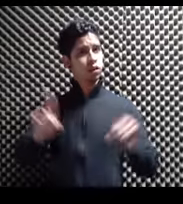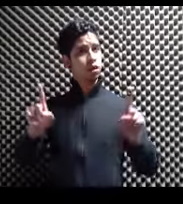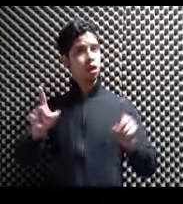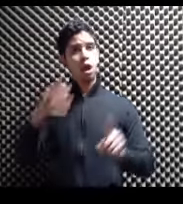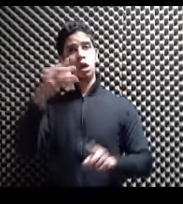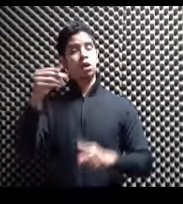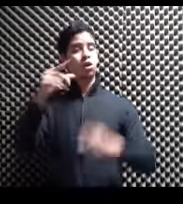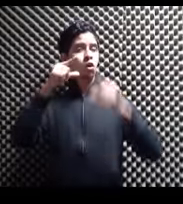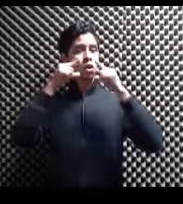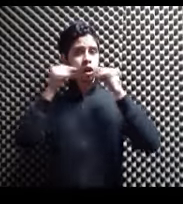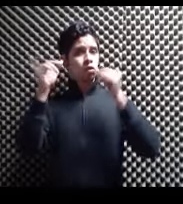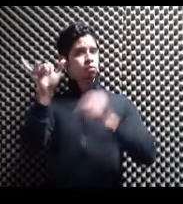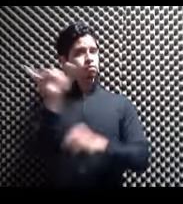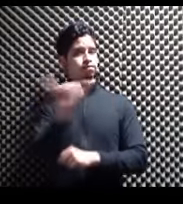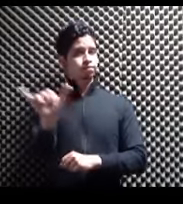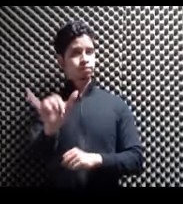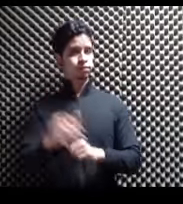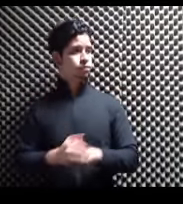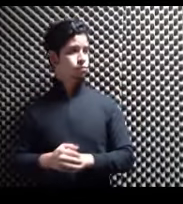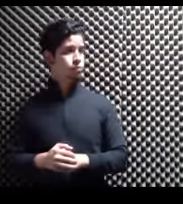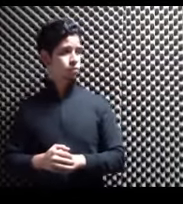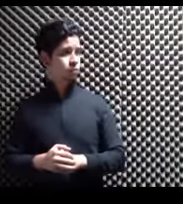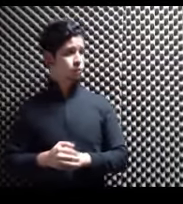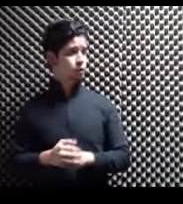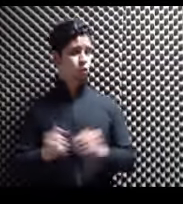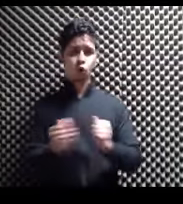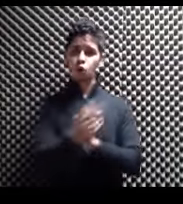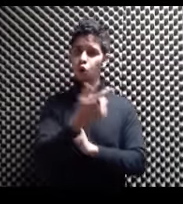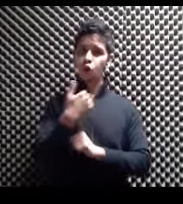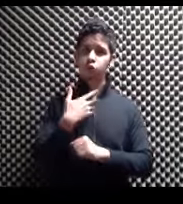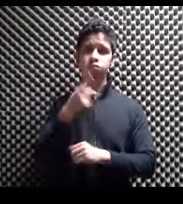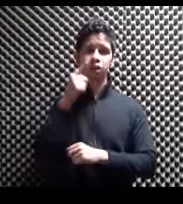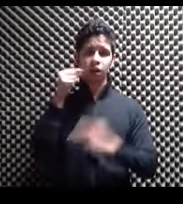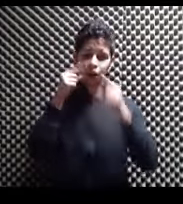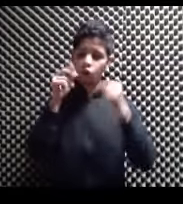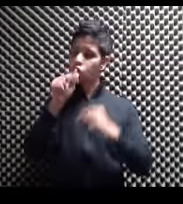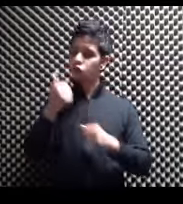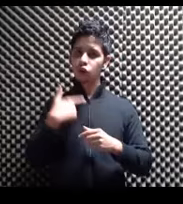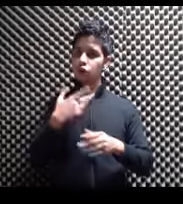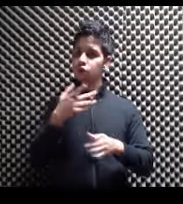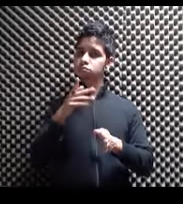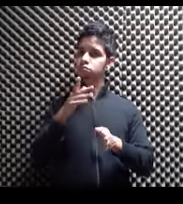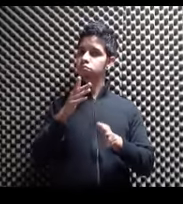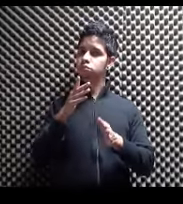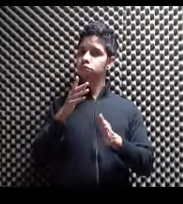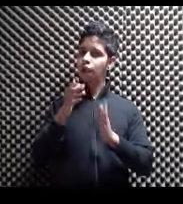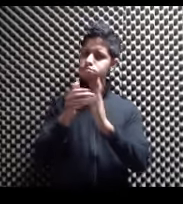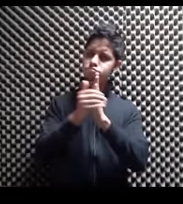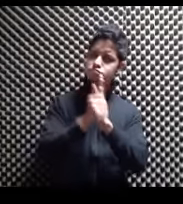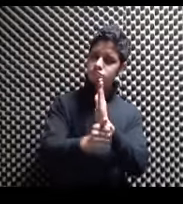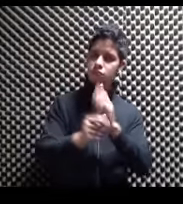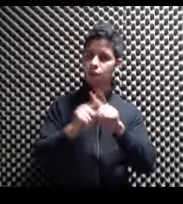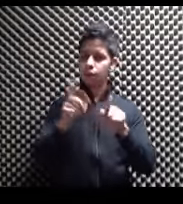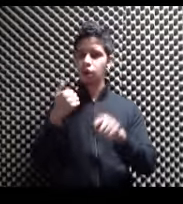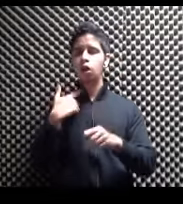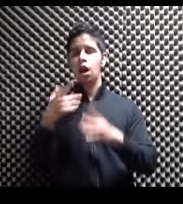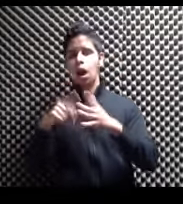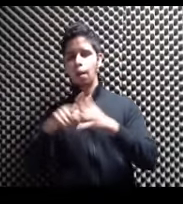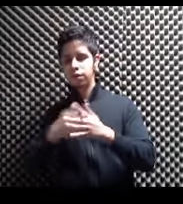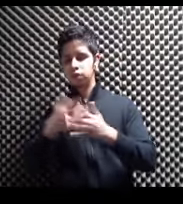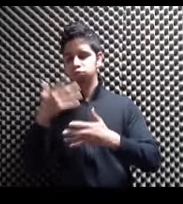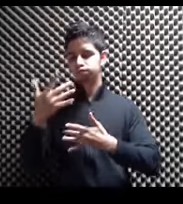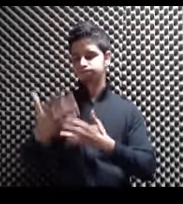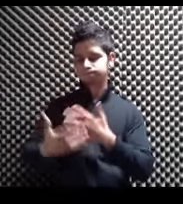Con los gatos no soy tan experto, pero me han caído también. Pero he logrado salir a flote. Si tienes duda con